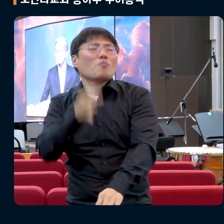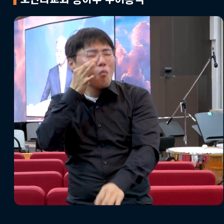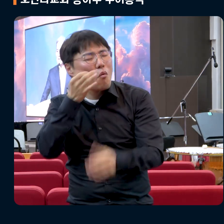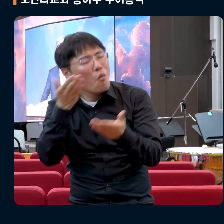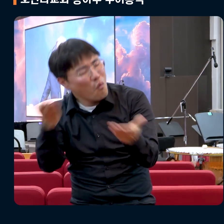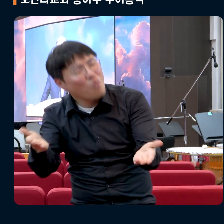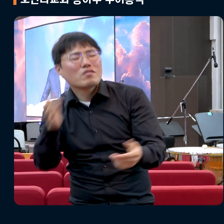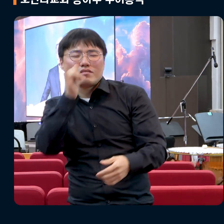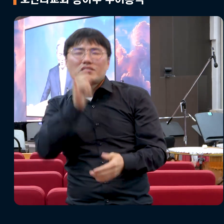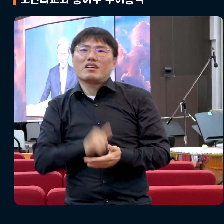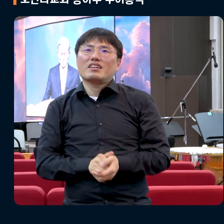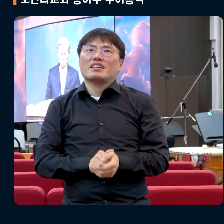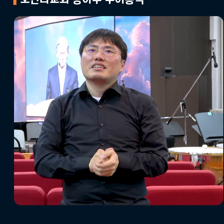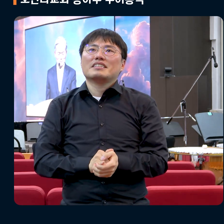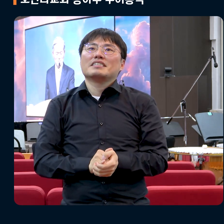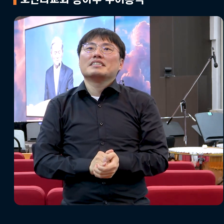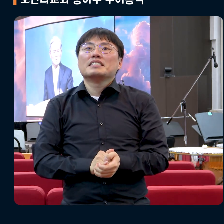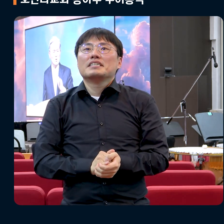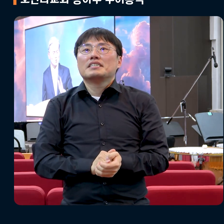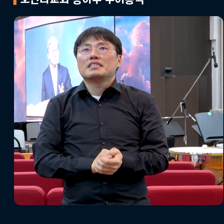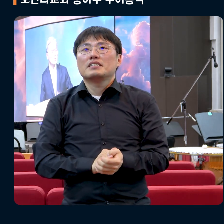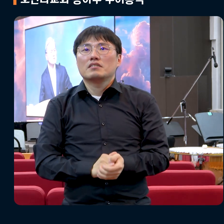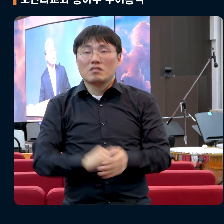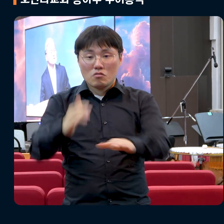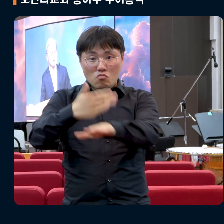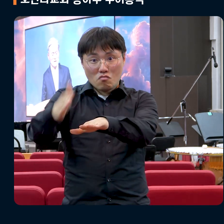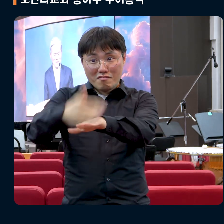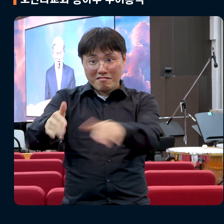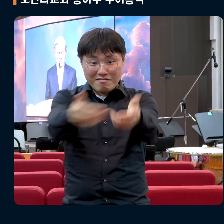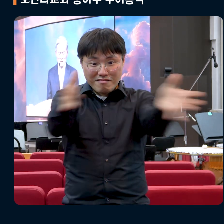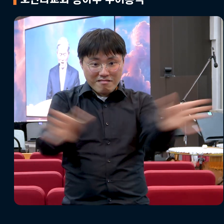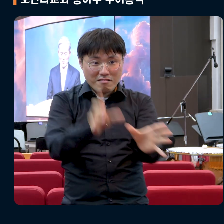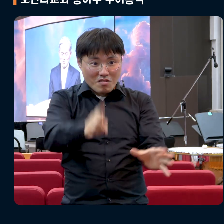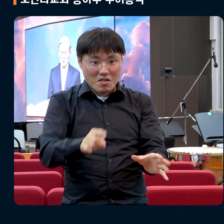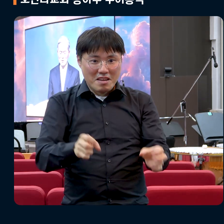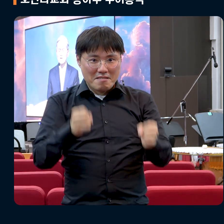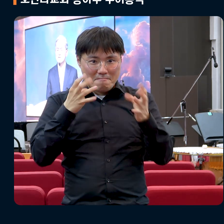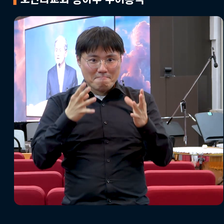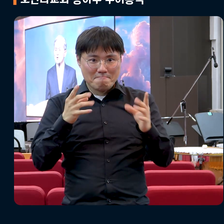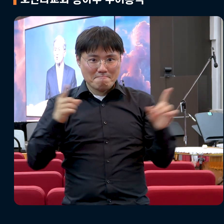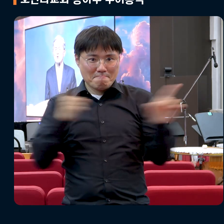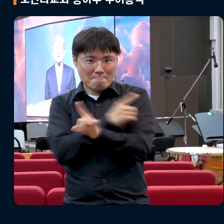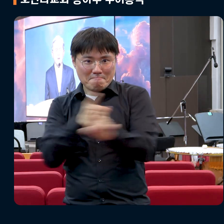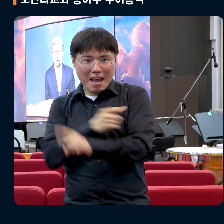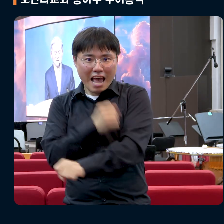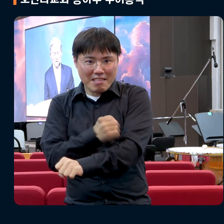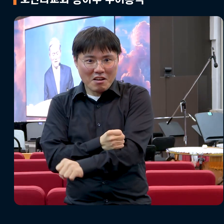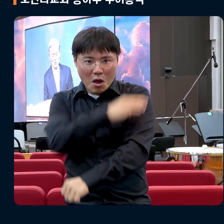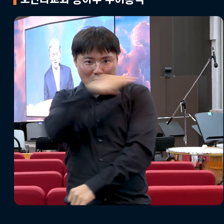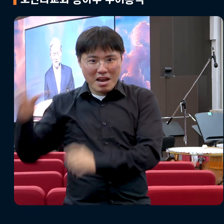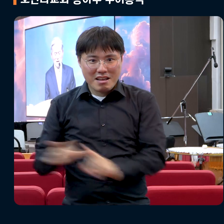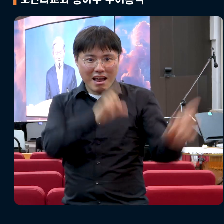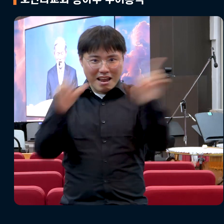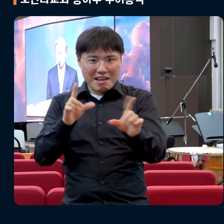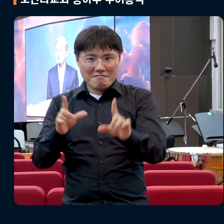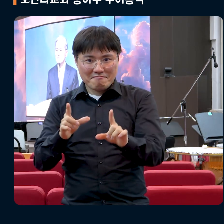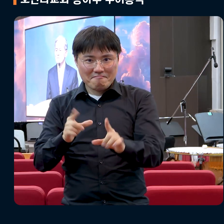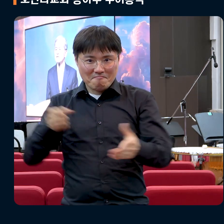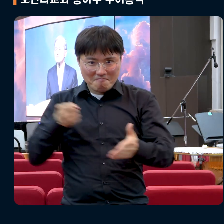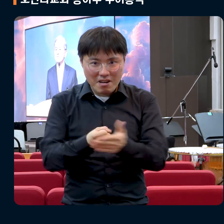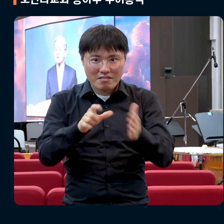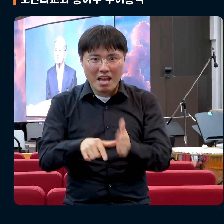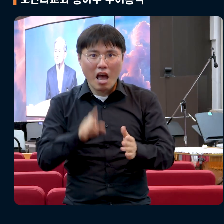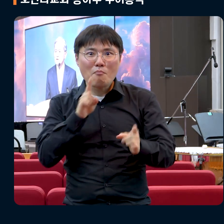잘 이야기해 주고 있습니다. 여러분, 조폭들이 갱생을 하면서 제대로 바르게 살겠다고 할